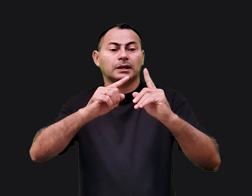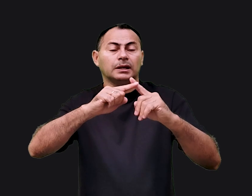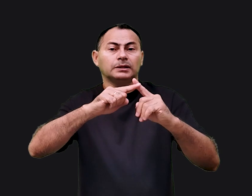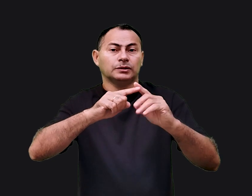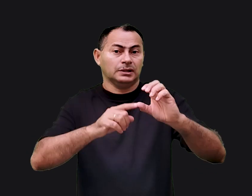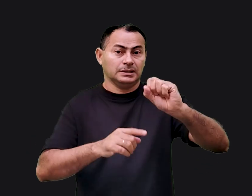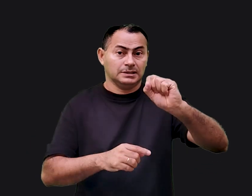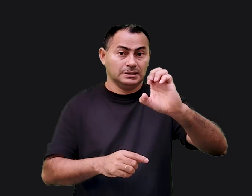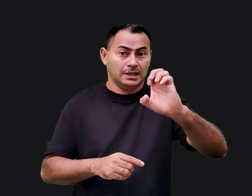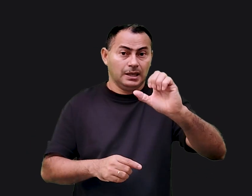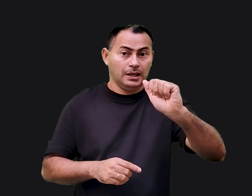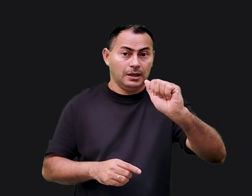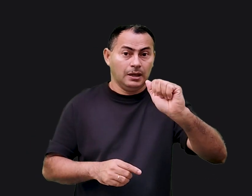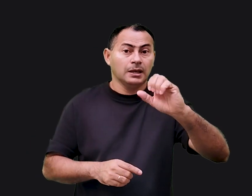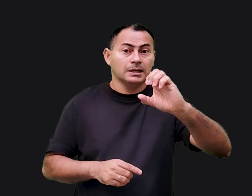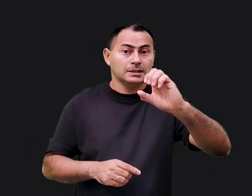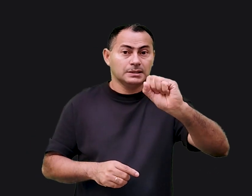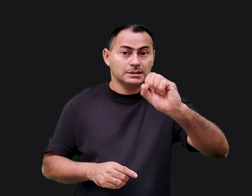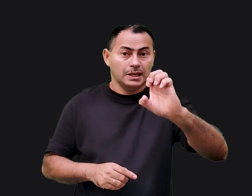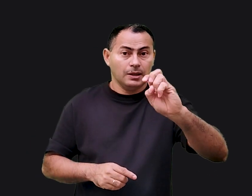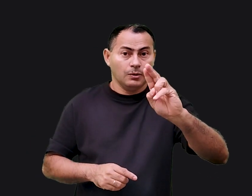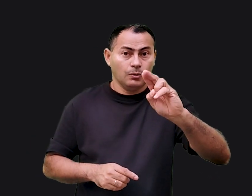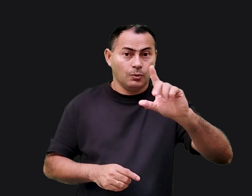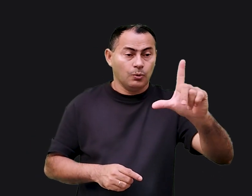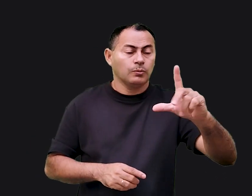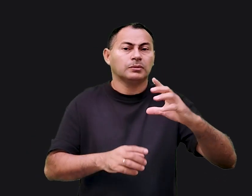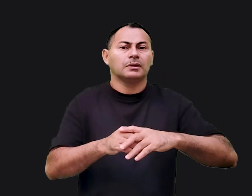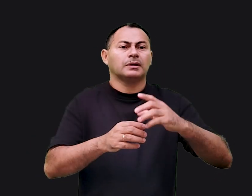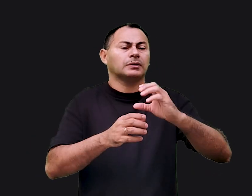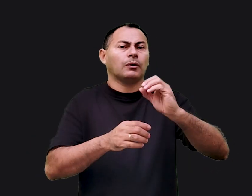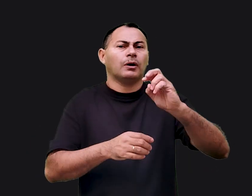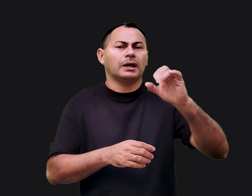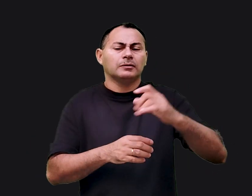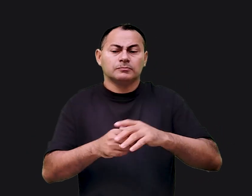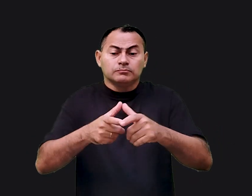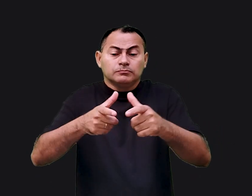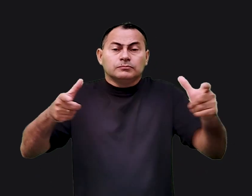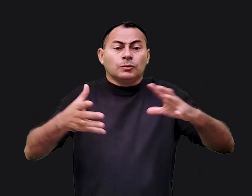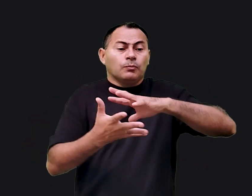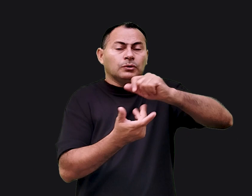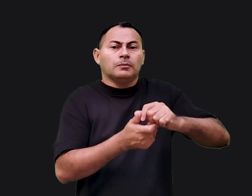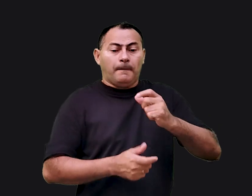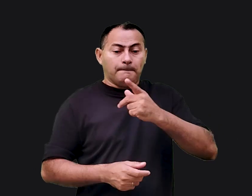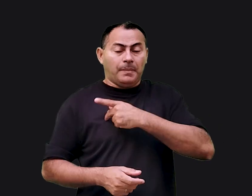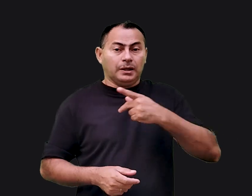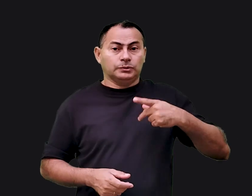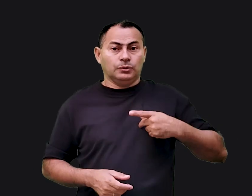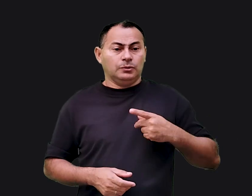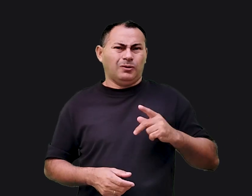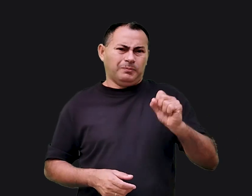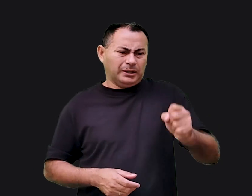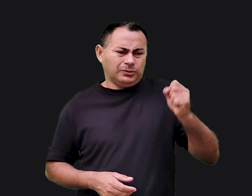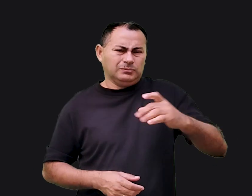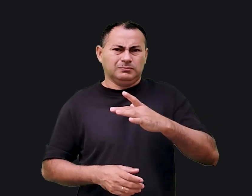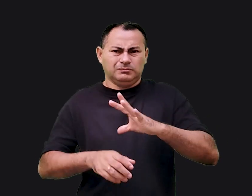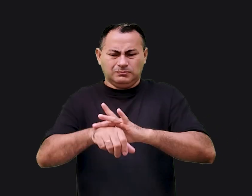Coreia ser a maior igreja do mundo tudo aconteceu conforme eu entendo porque o pastor estava doente demais para fazer tudo